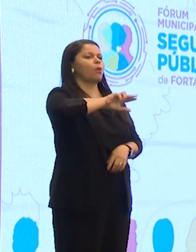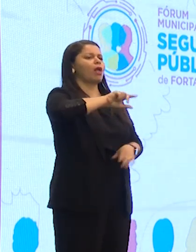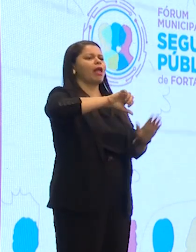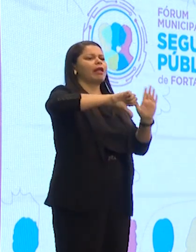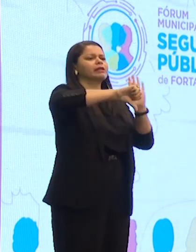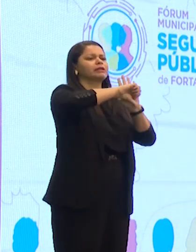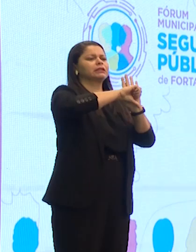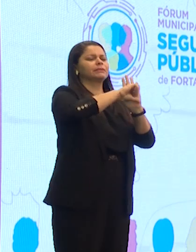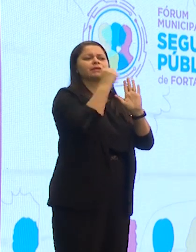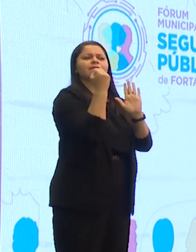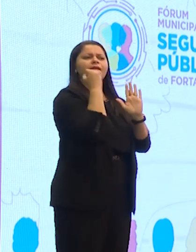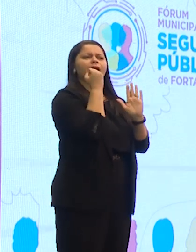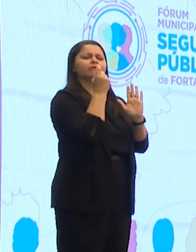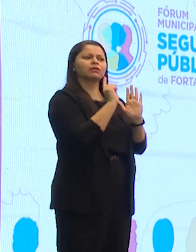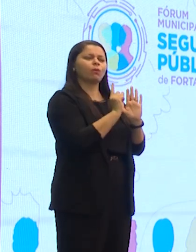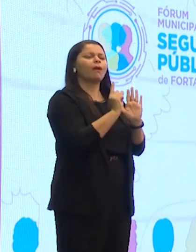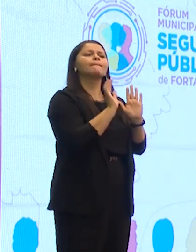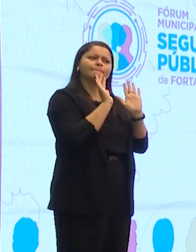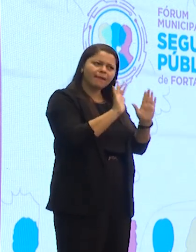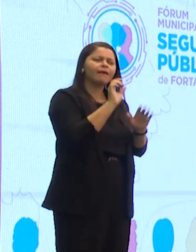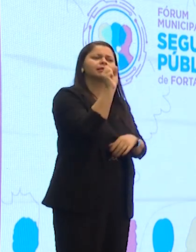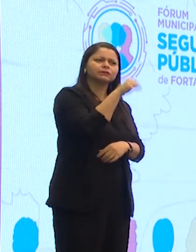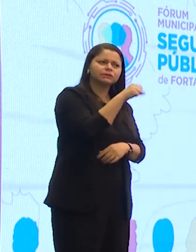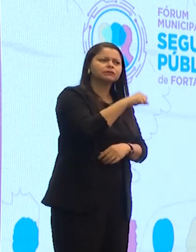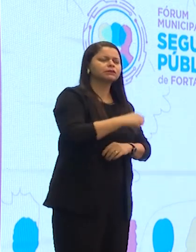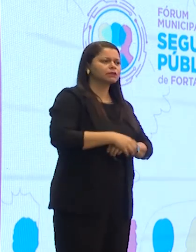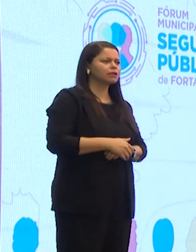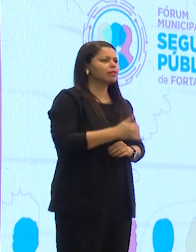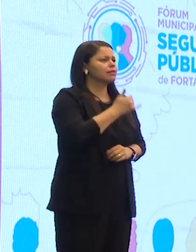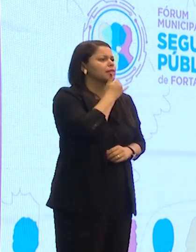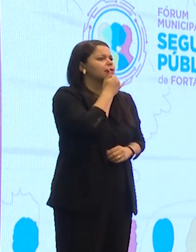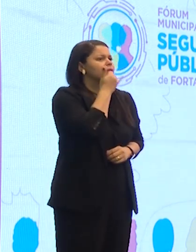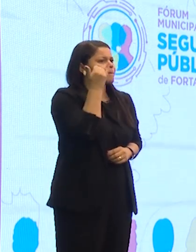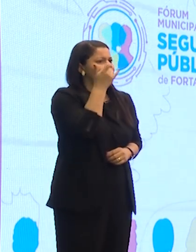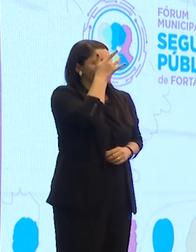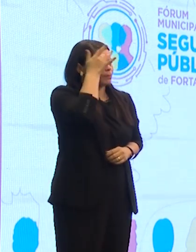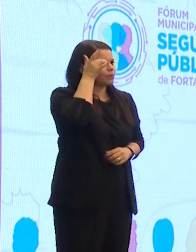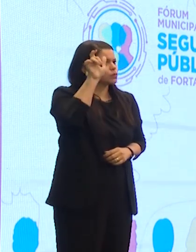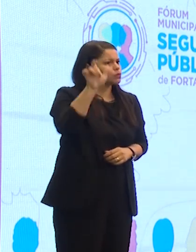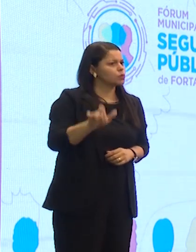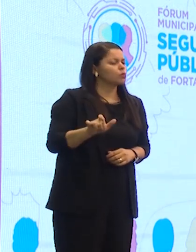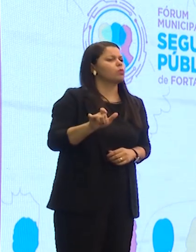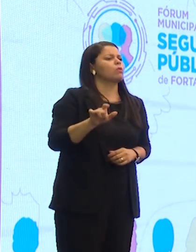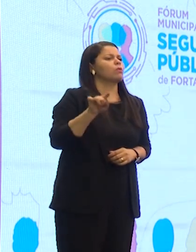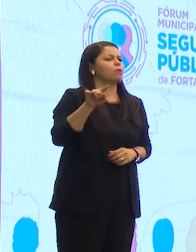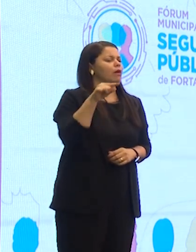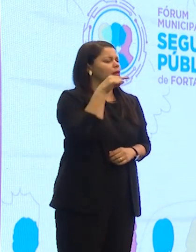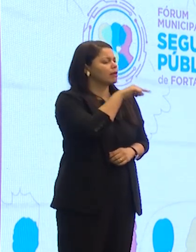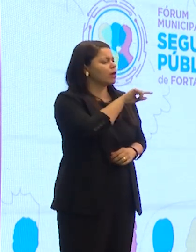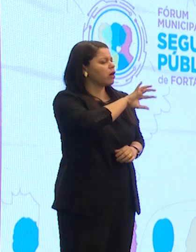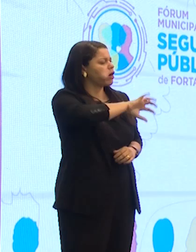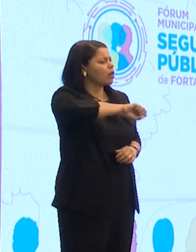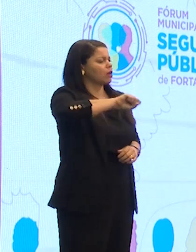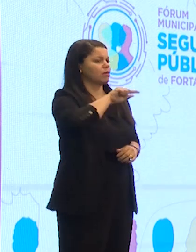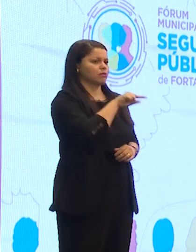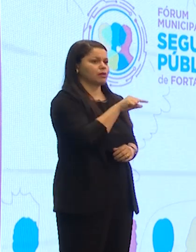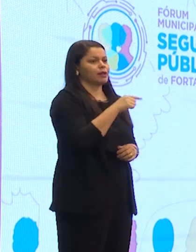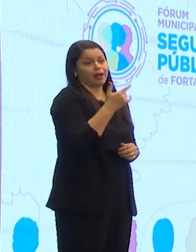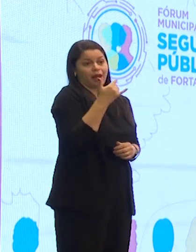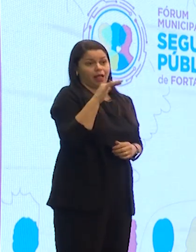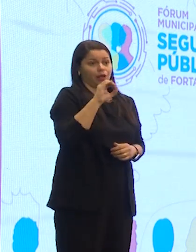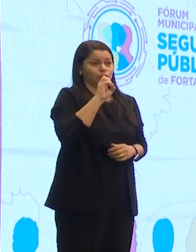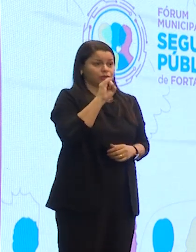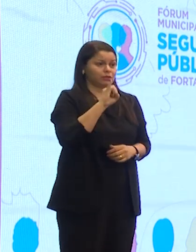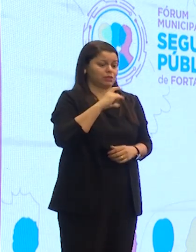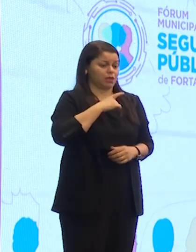Depende, obviamente, da capacidade econômica de quem tem o seu celular furtado ou roubado. Claro que uma pessoa de classe média, classe